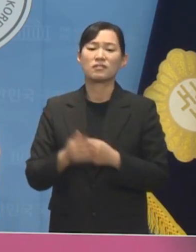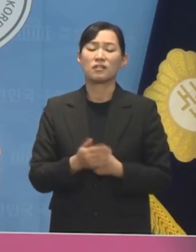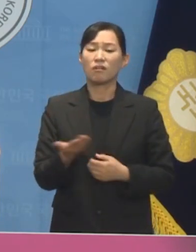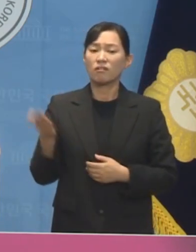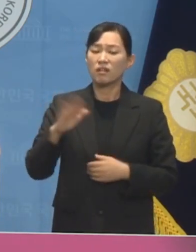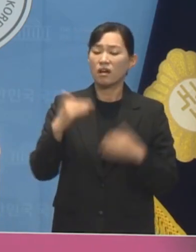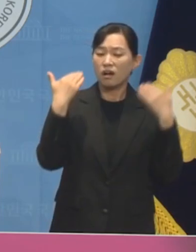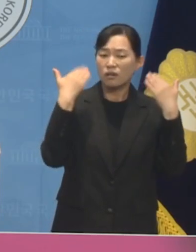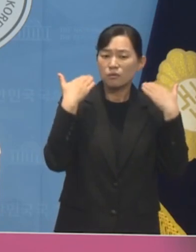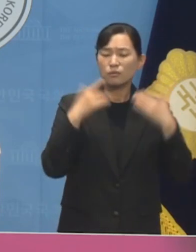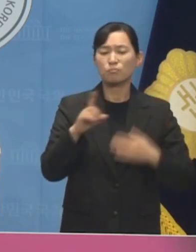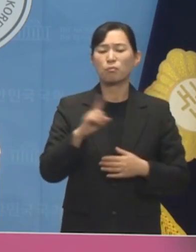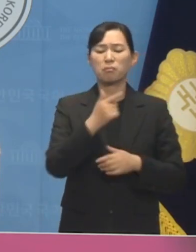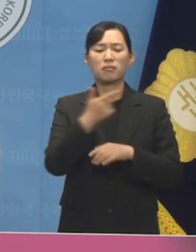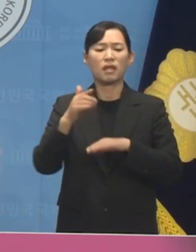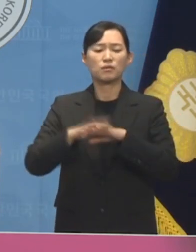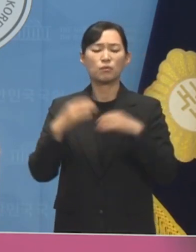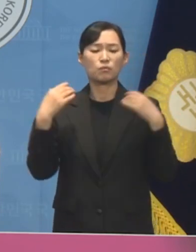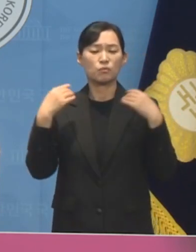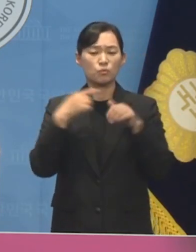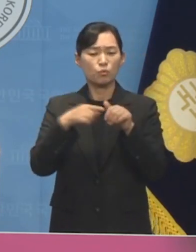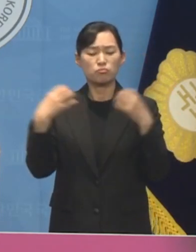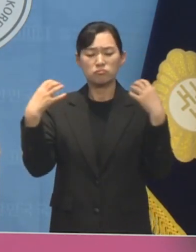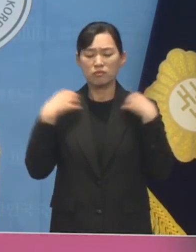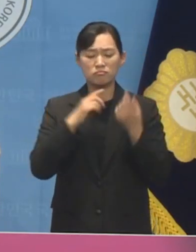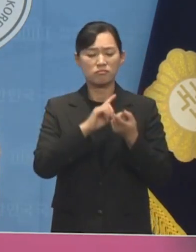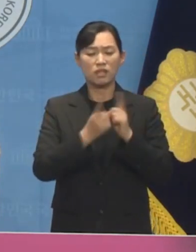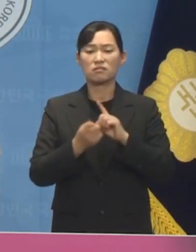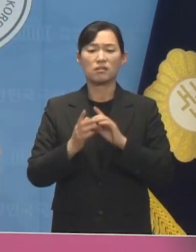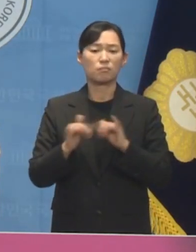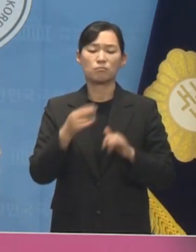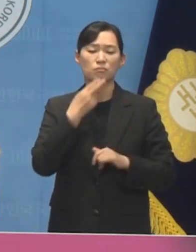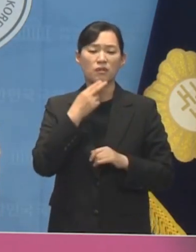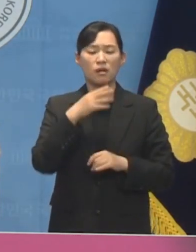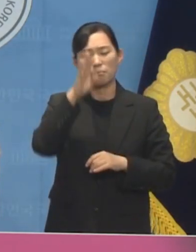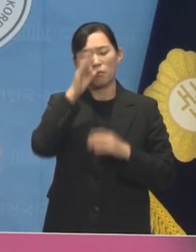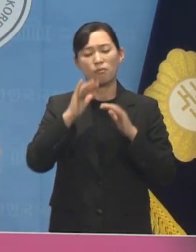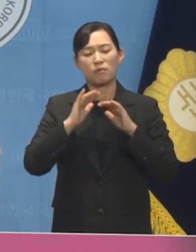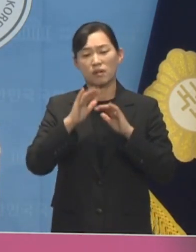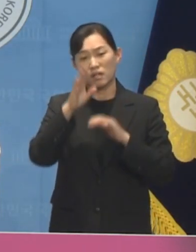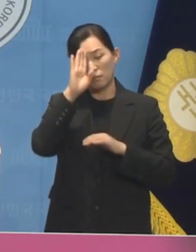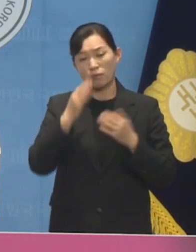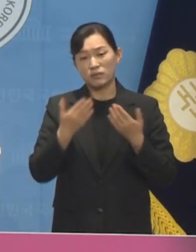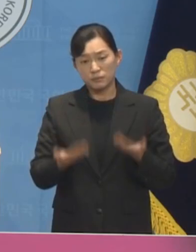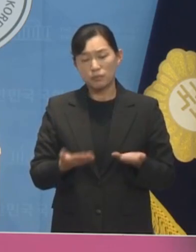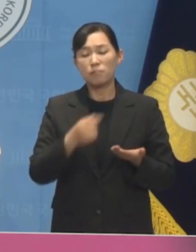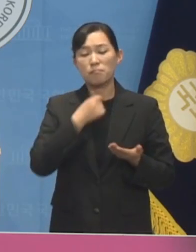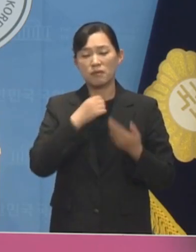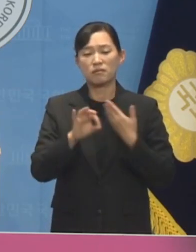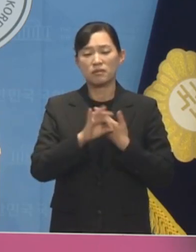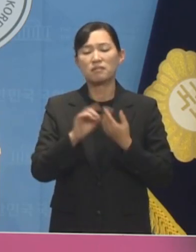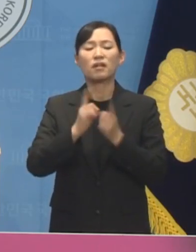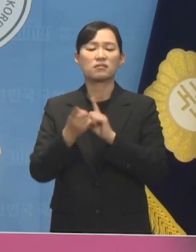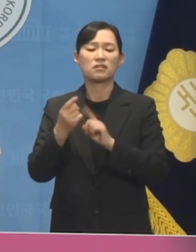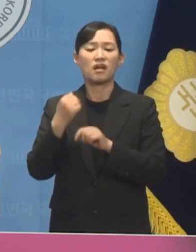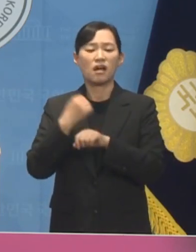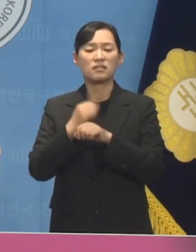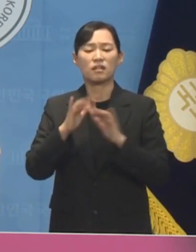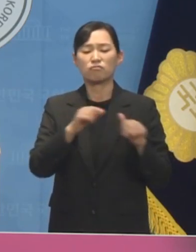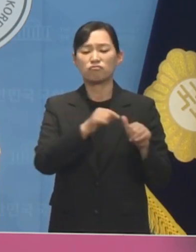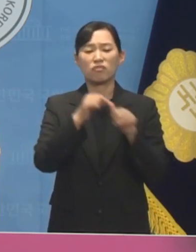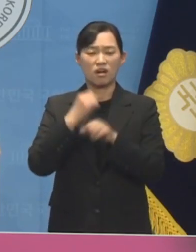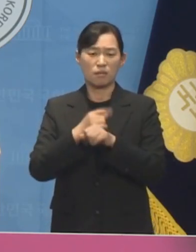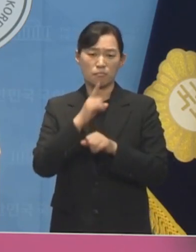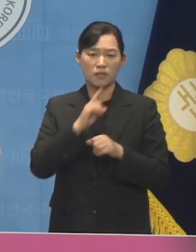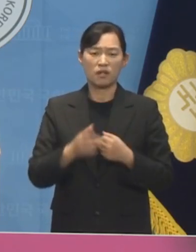하지만 학교는 대전교육청은 대체 인력도 우리가 구하고 병간을 내라고 합니다. 우리를 교육청 소속의 노동자, 조리원이